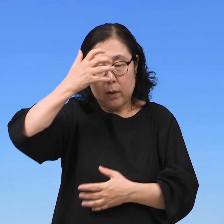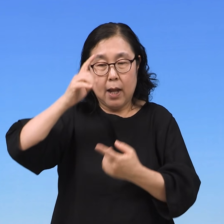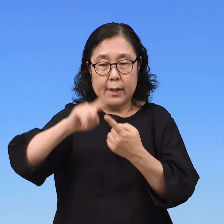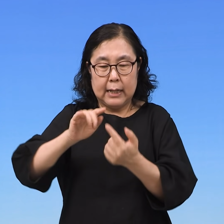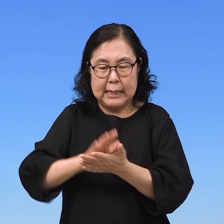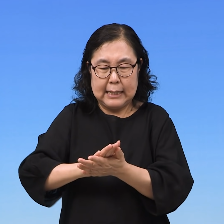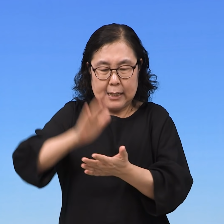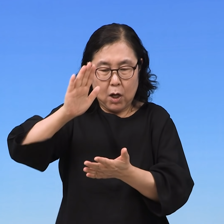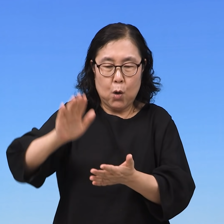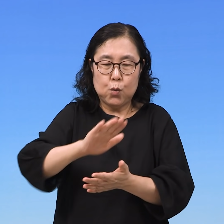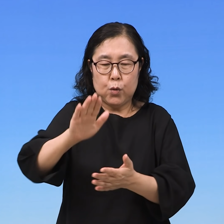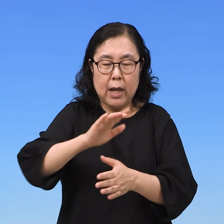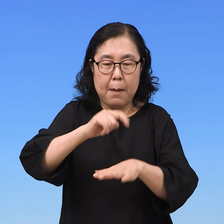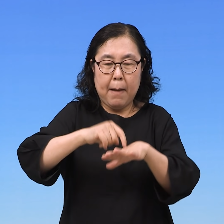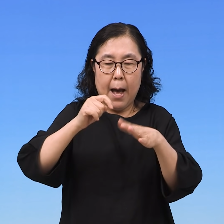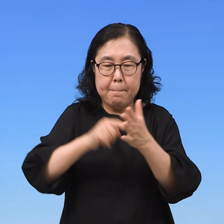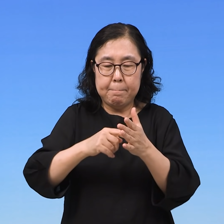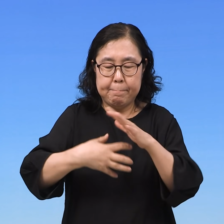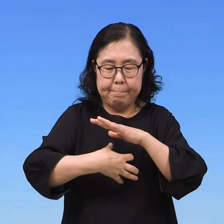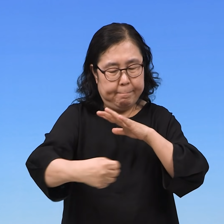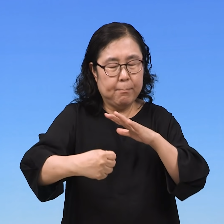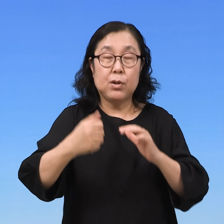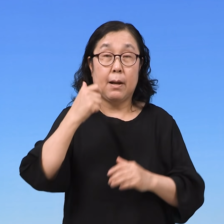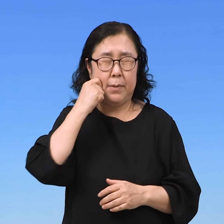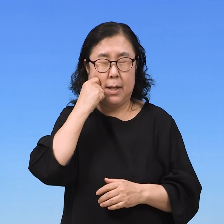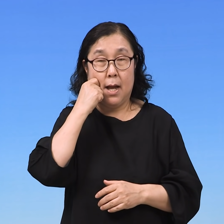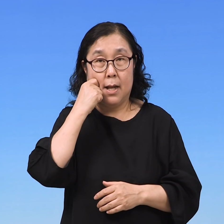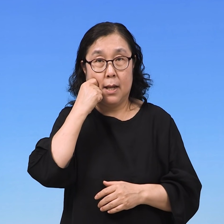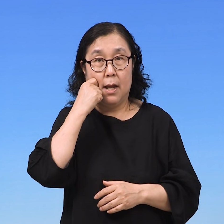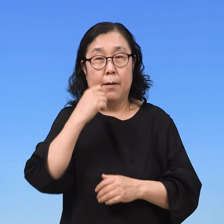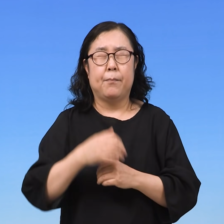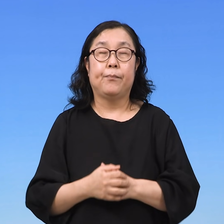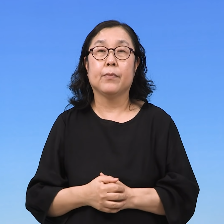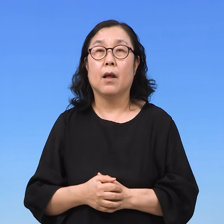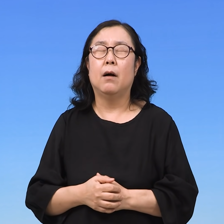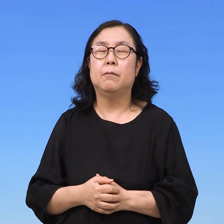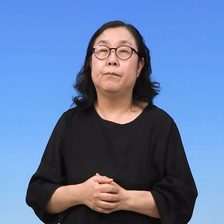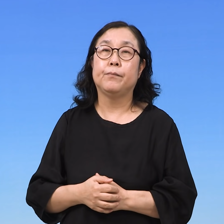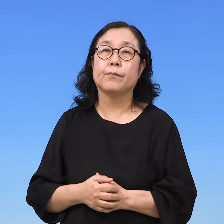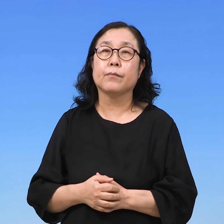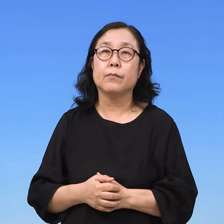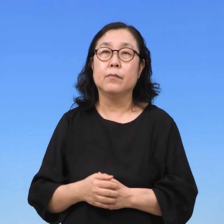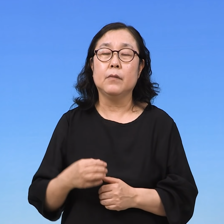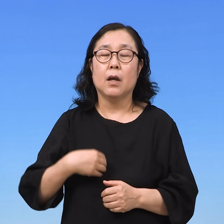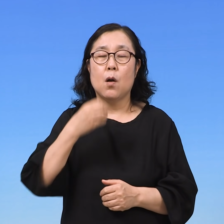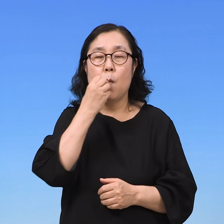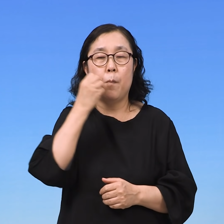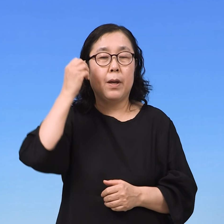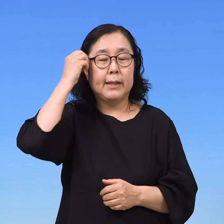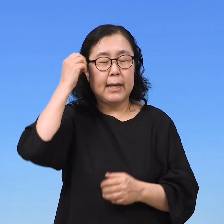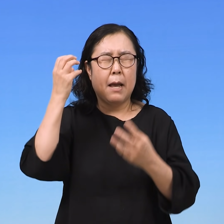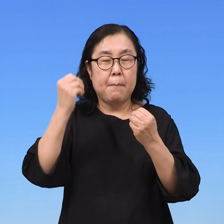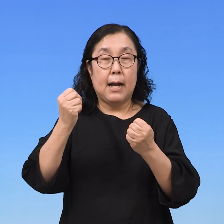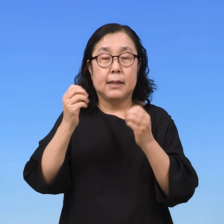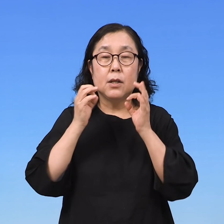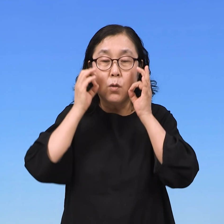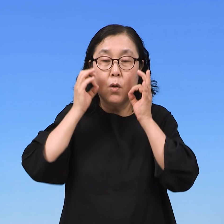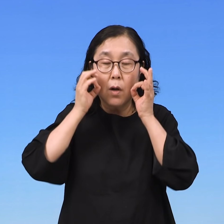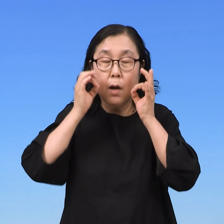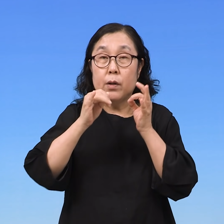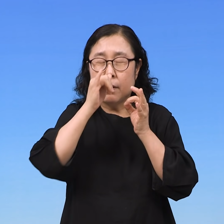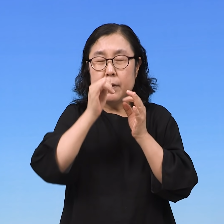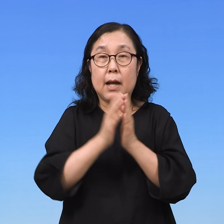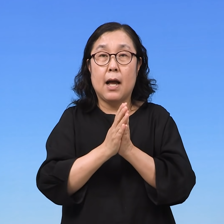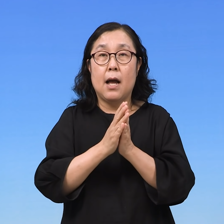대한 뜨거운 우리의 마음은 빼앗을 수 없을 거라고 믿습니다. 지금 우리 교역자들이 홈페이지에 이것들을 위하여 얼마나 노력을 하고